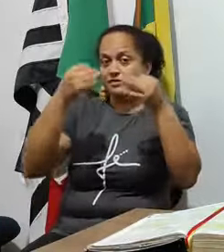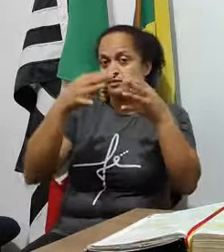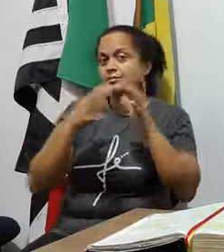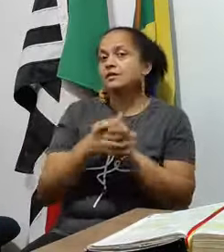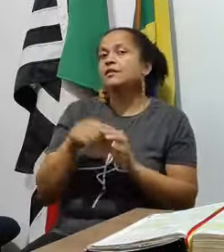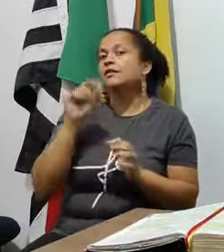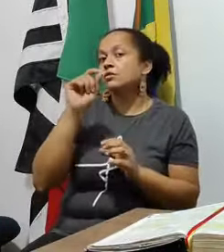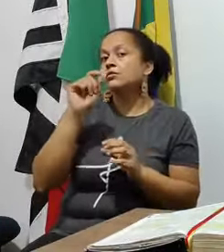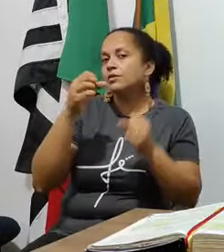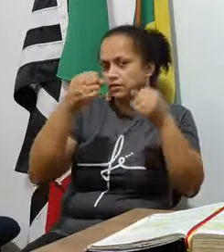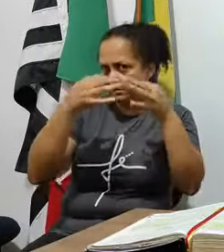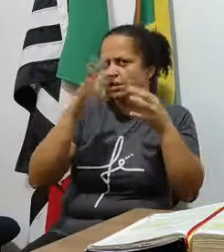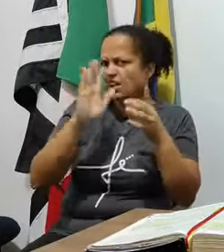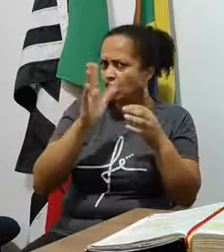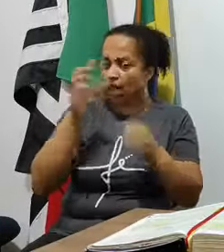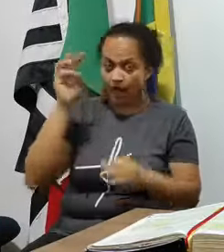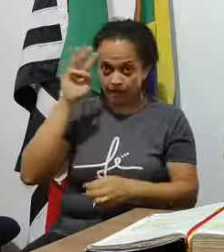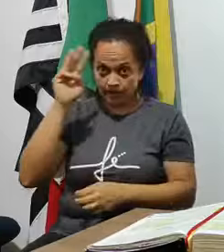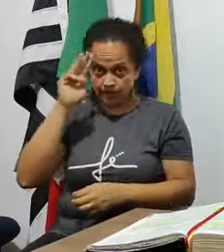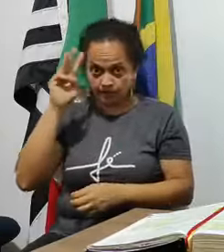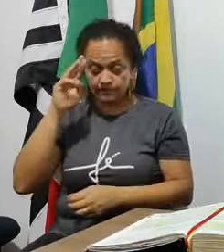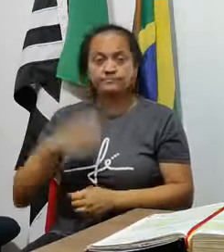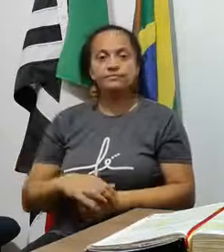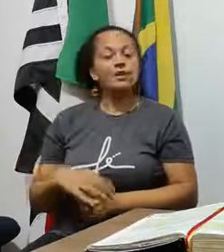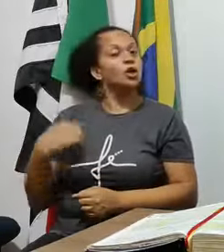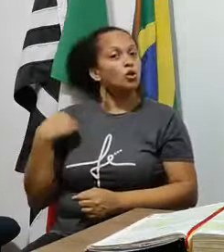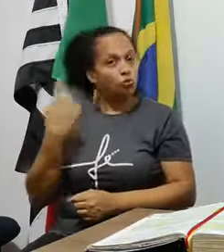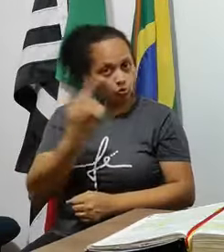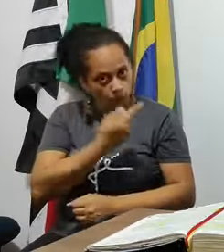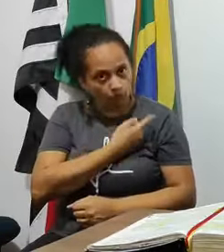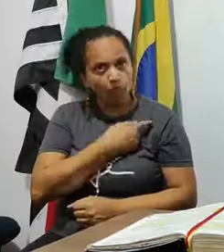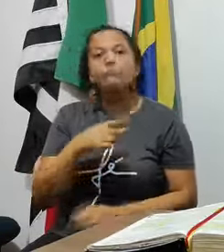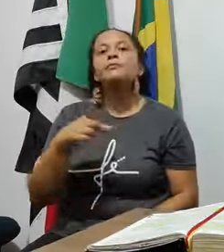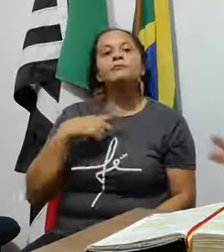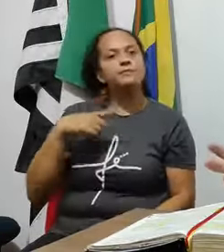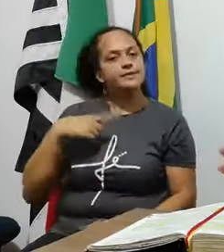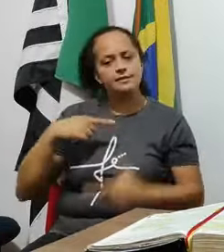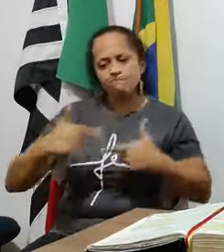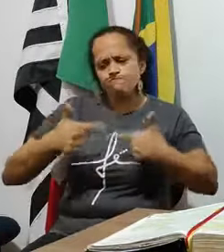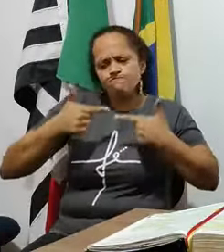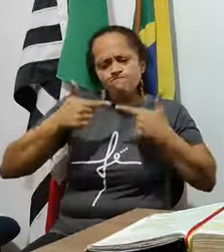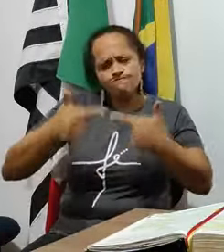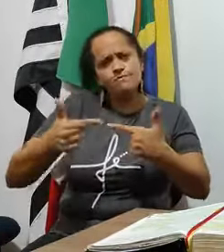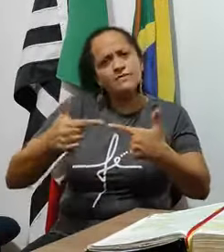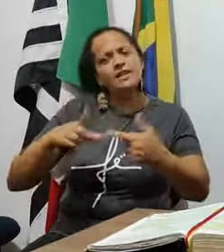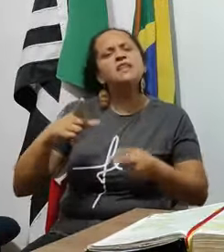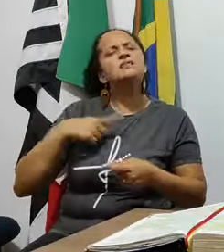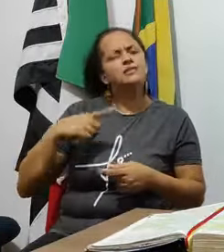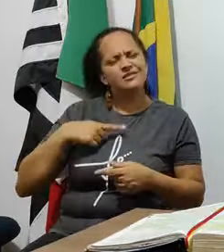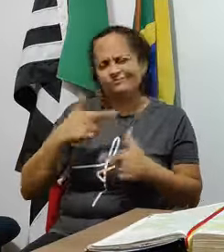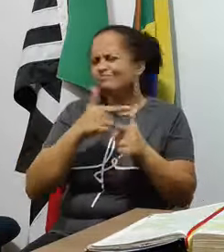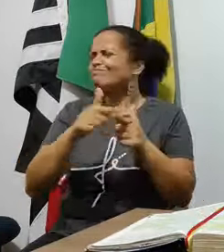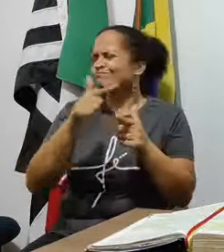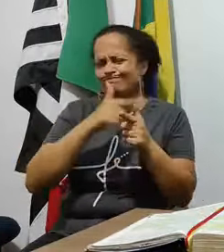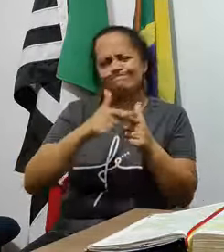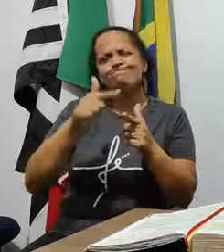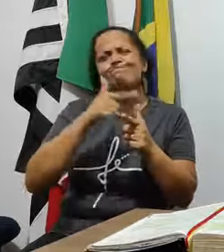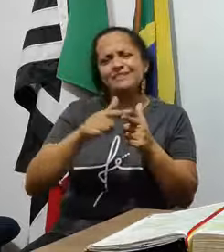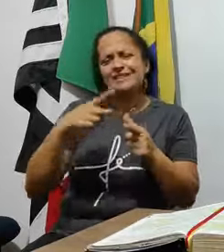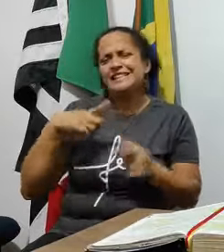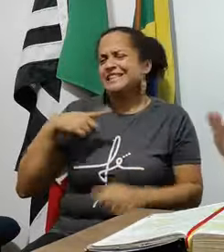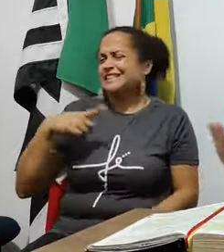falamos terça-feira. Todos nós enfrentamos lutas, todos nós enfrentamos momentos difíceis.